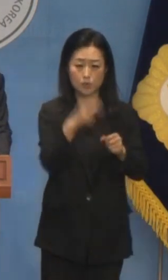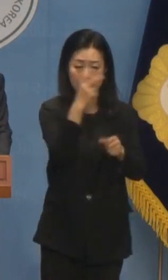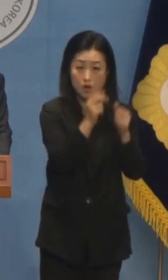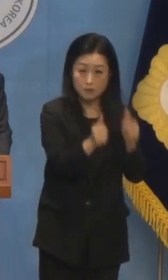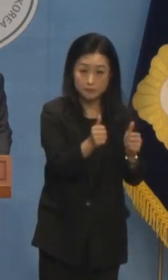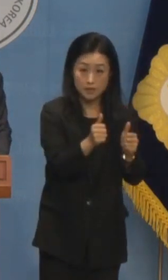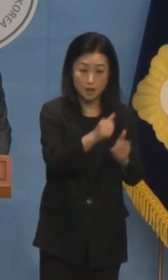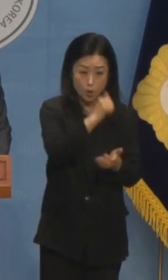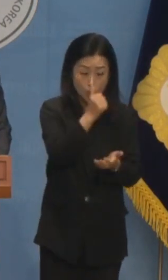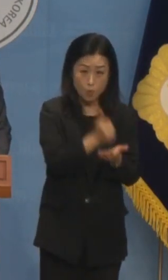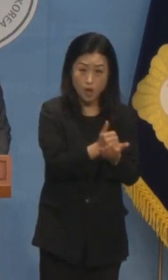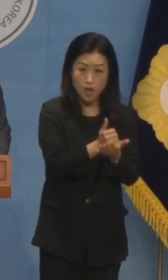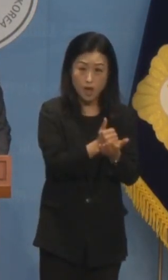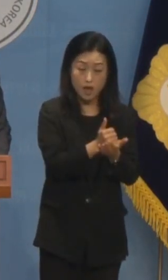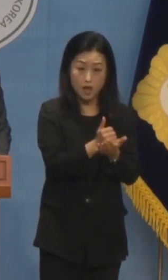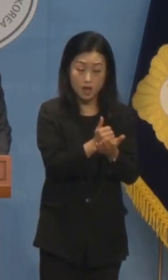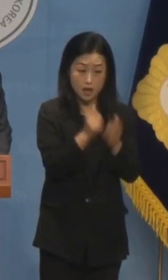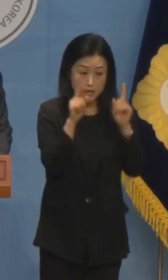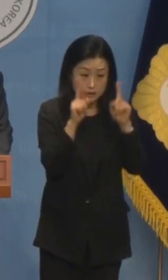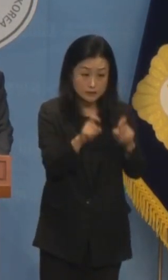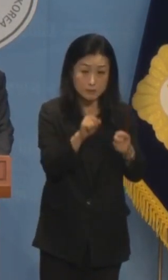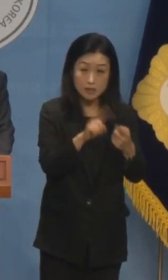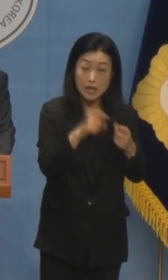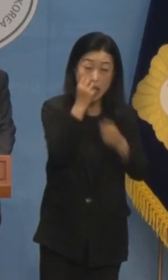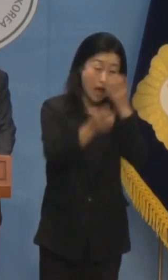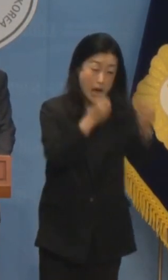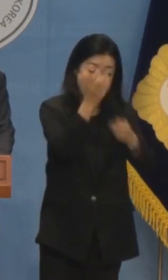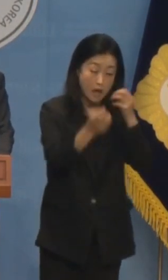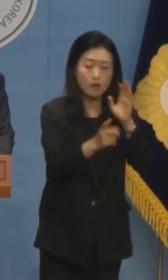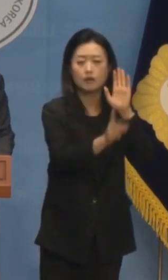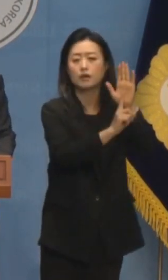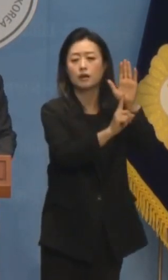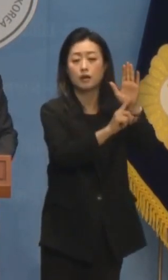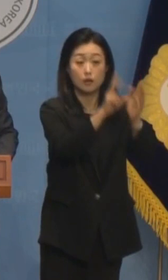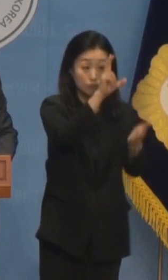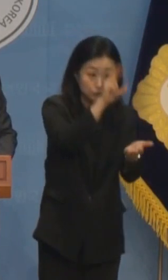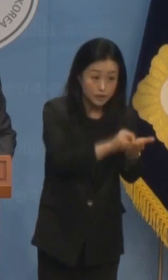피사실 공표가 이어졌기 때문입니다.